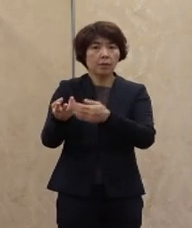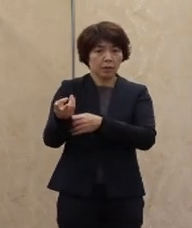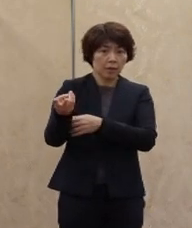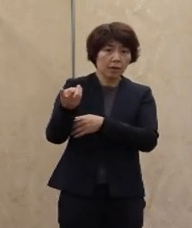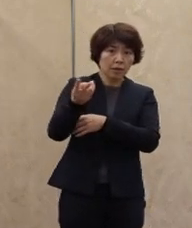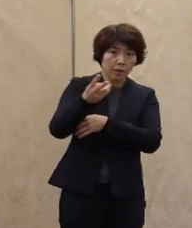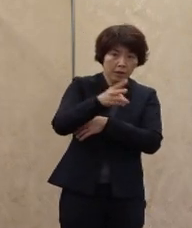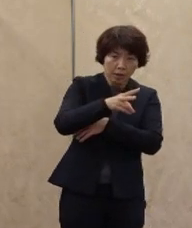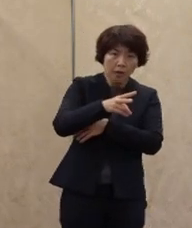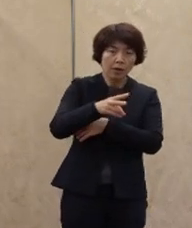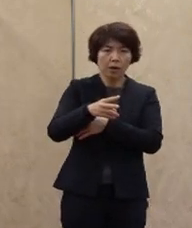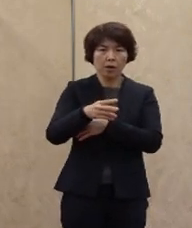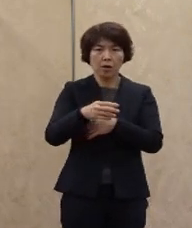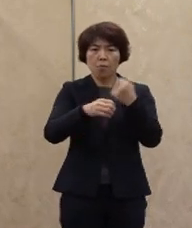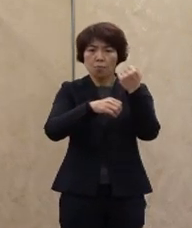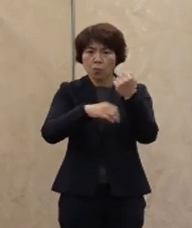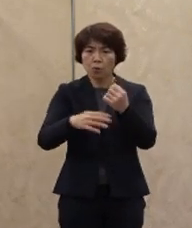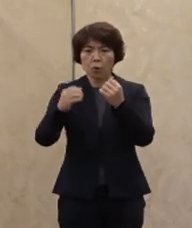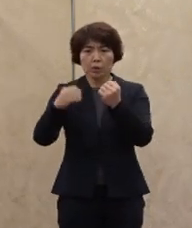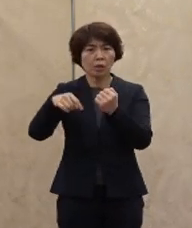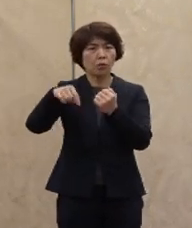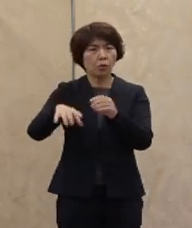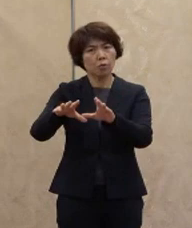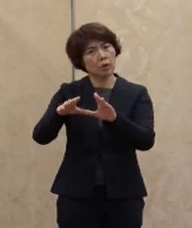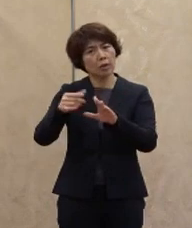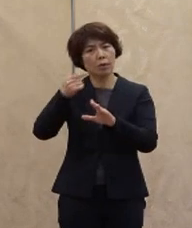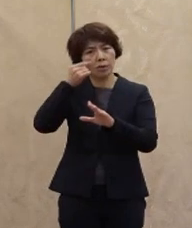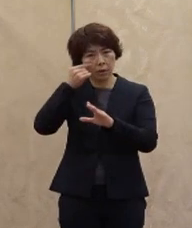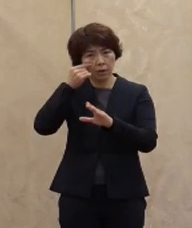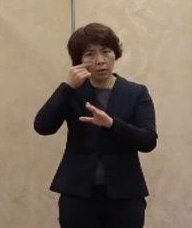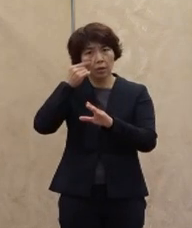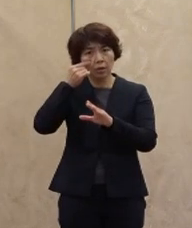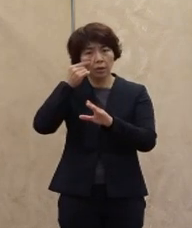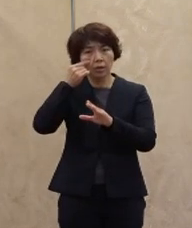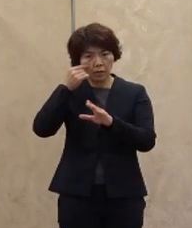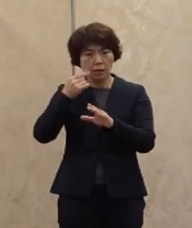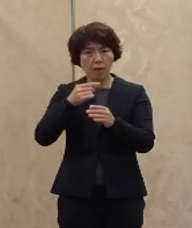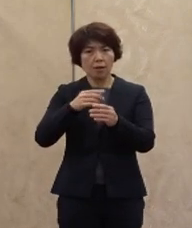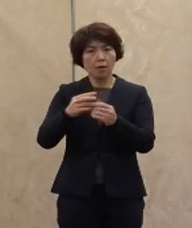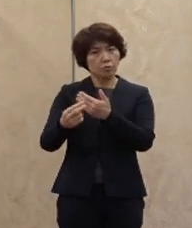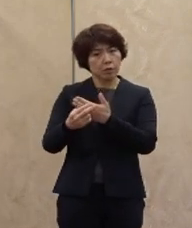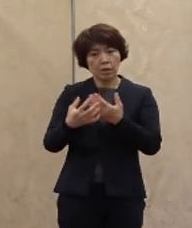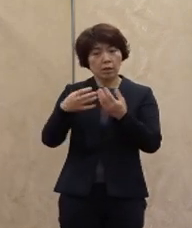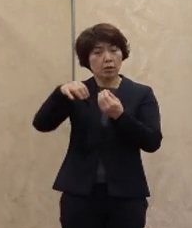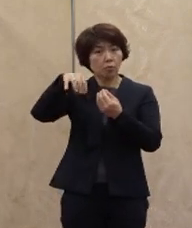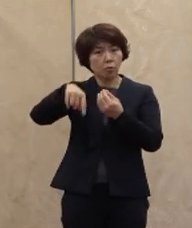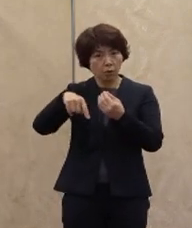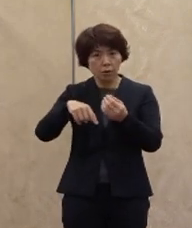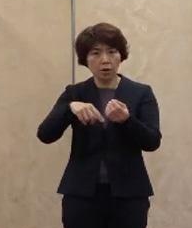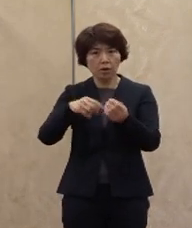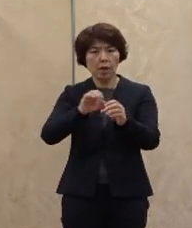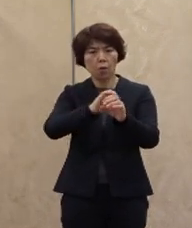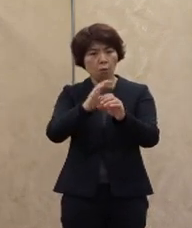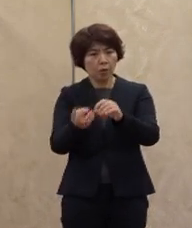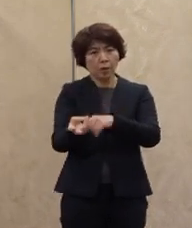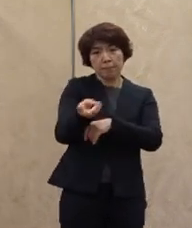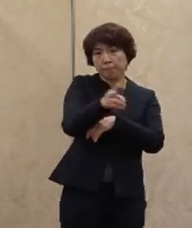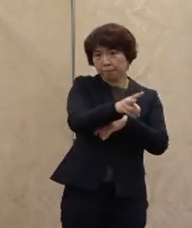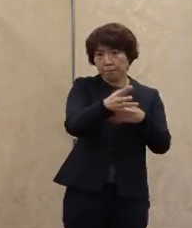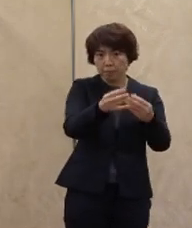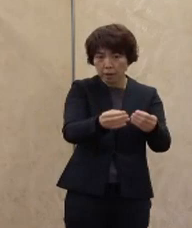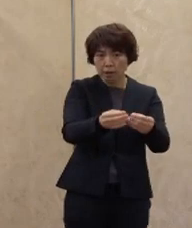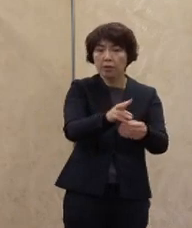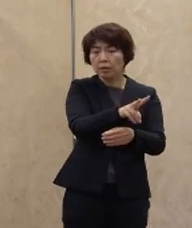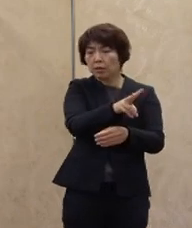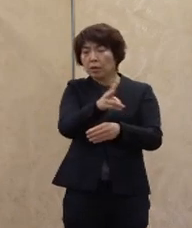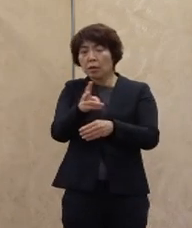院でなかなか受けてくれないとか、元いた病院で治療を受けてたんだけどコロナになったからコロナ病院に行って、今度はもうほぼ治ったんだから元に戻ってよって言っても元